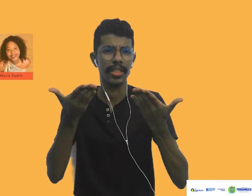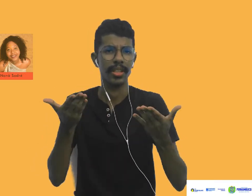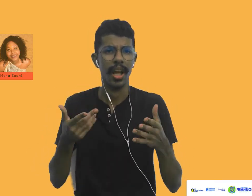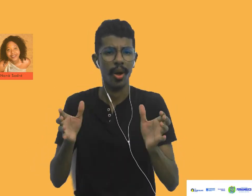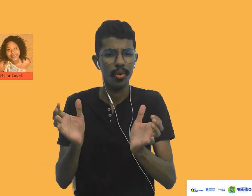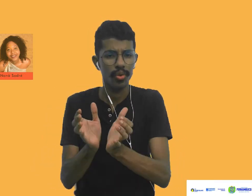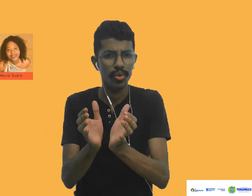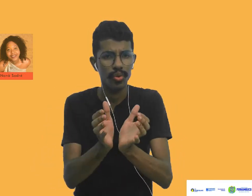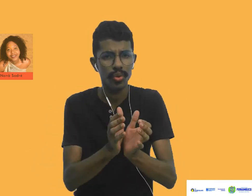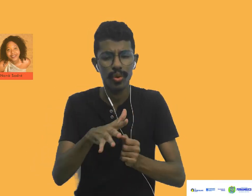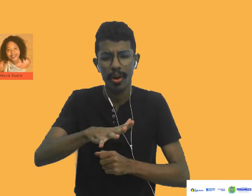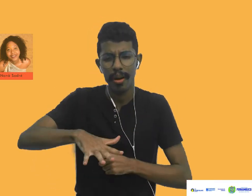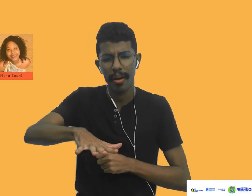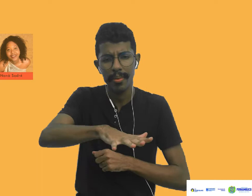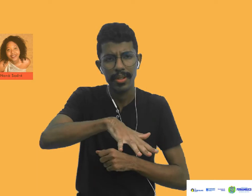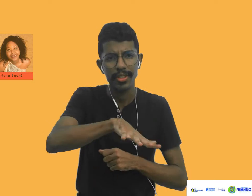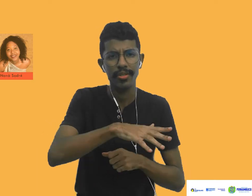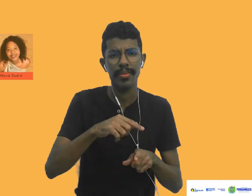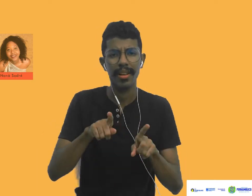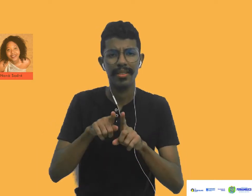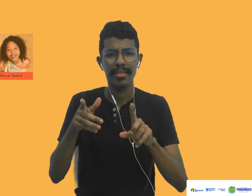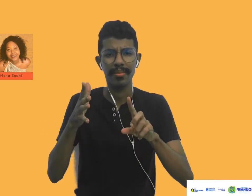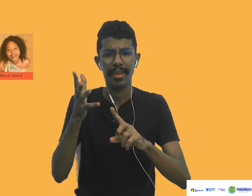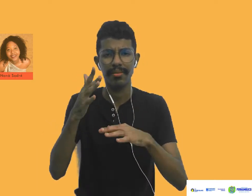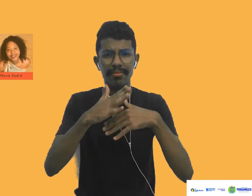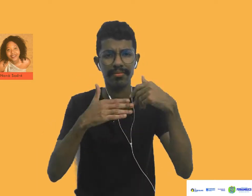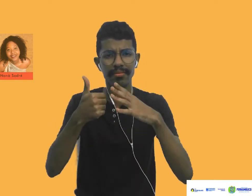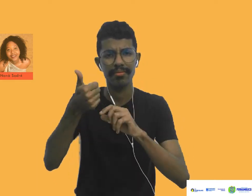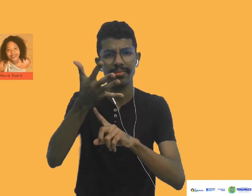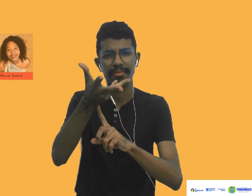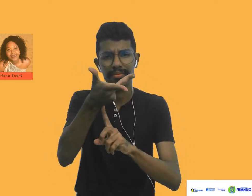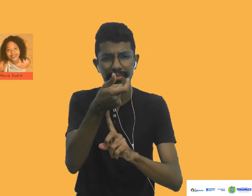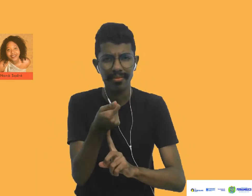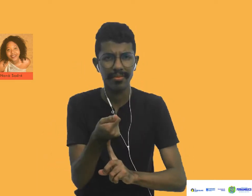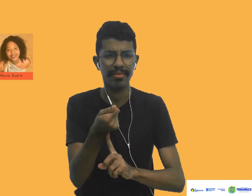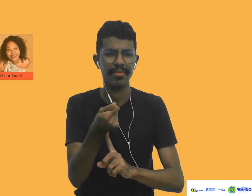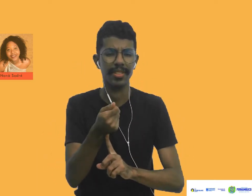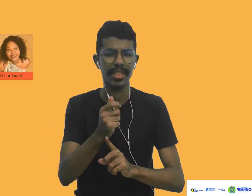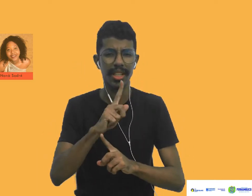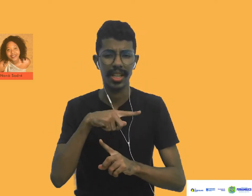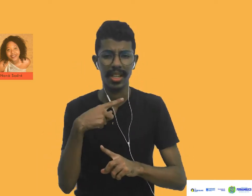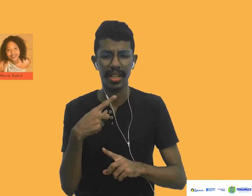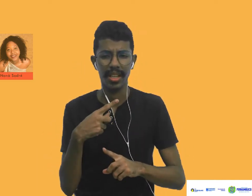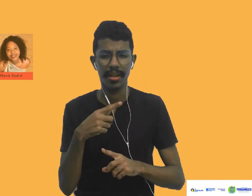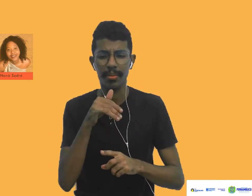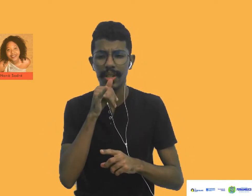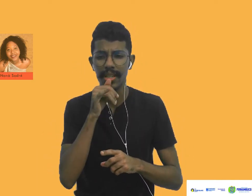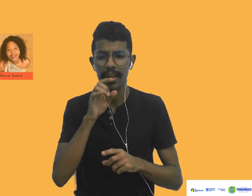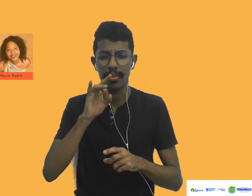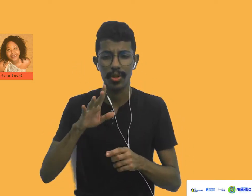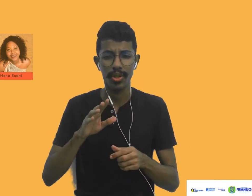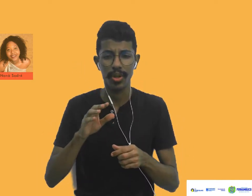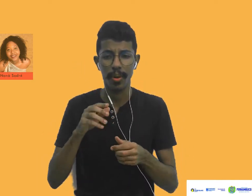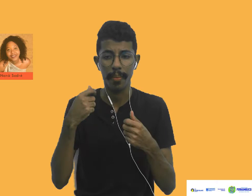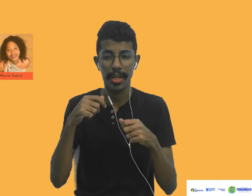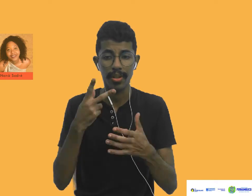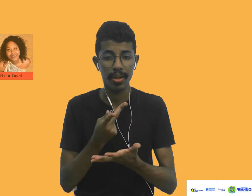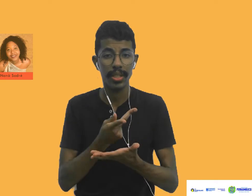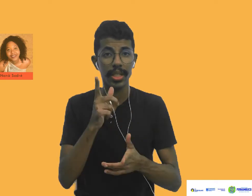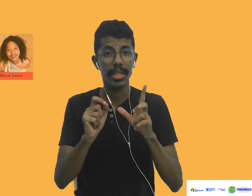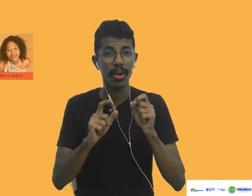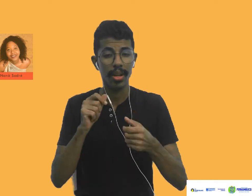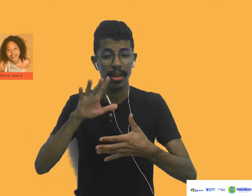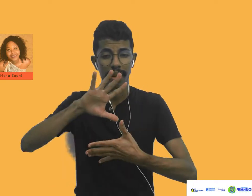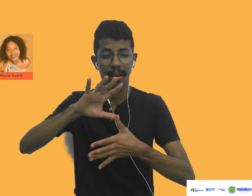grupos, aos espaços, aos artistas. E nós sentimos, assim, bastou uma pandemia, né?